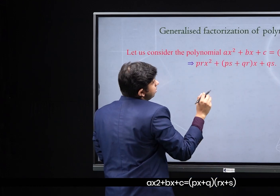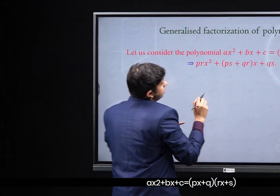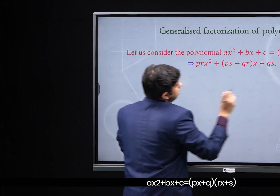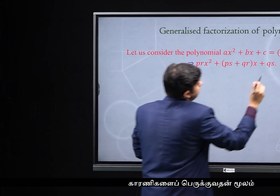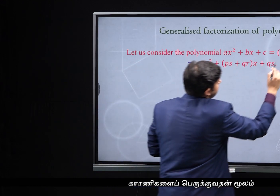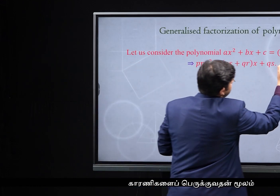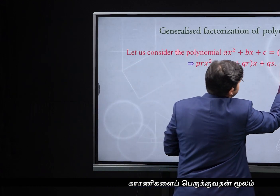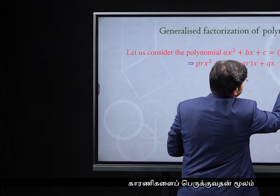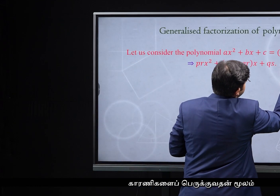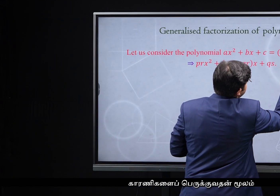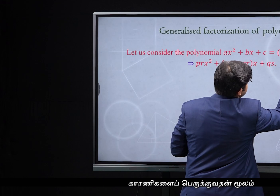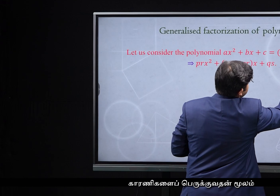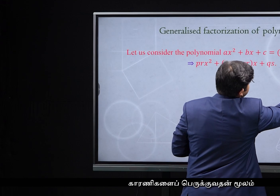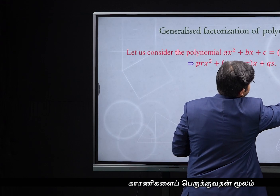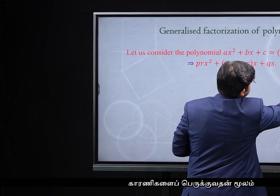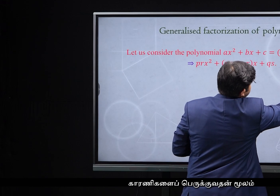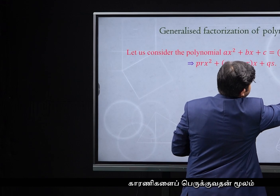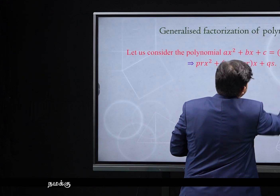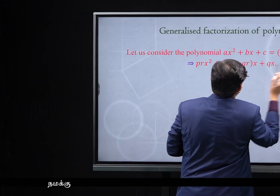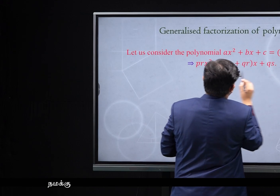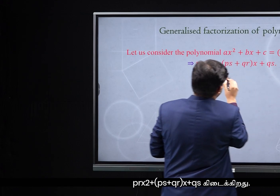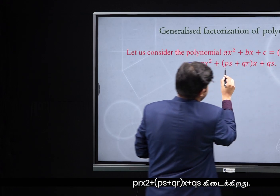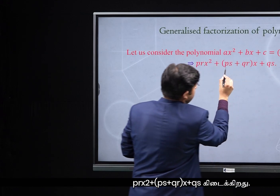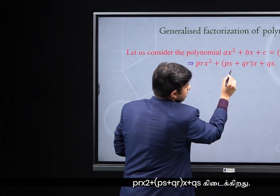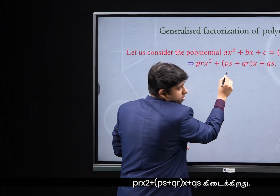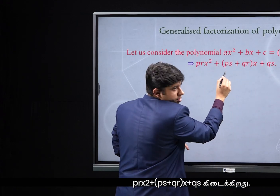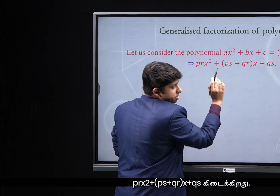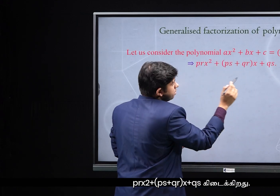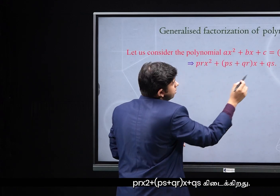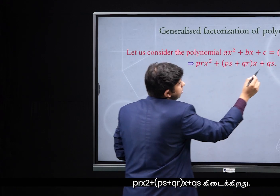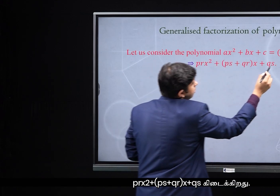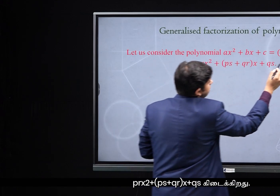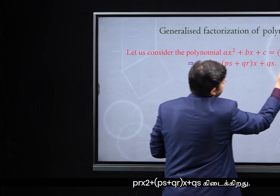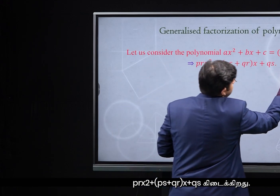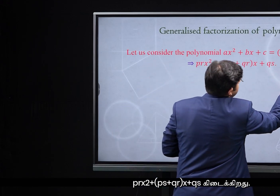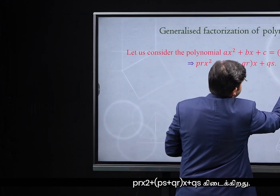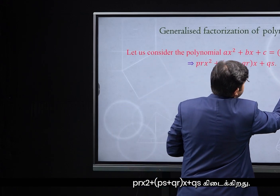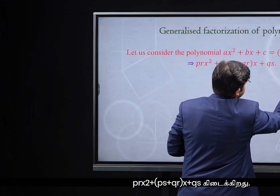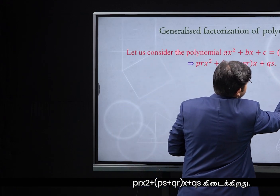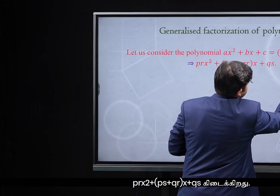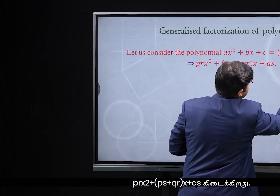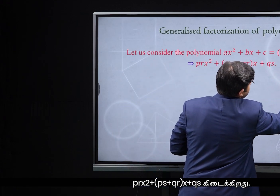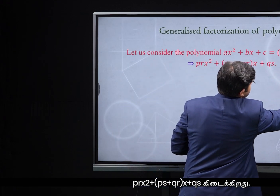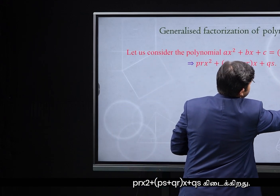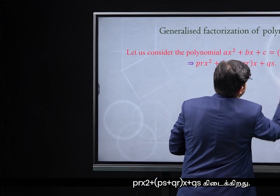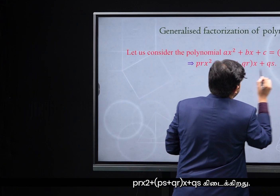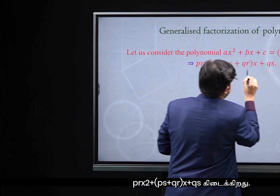s. காரணிகளை பெருக்குவதன் மூலம் நமக்கு prx2 கூட்டல் ps கூட்டல் qr